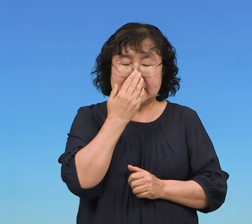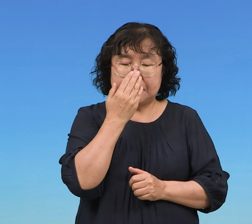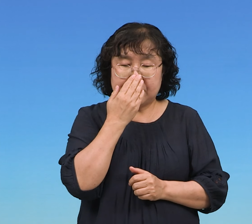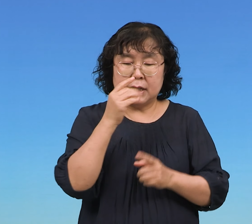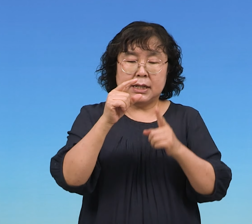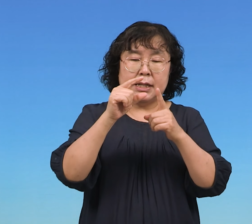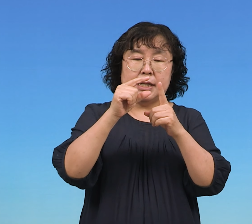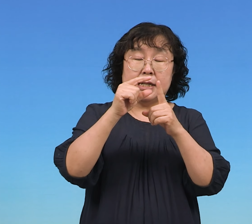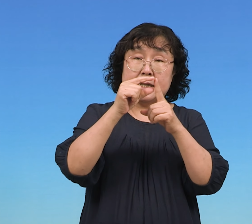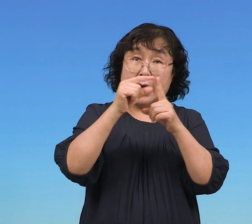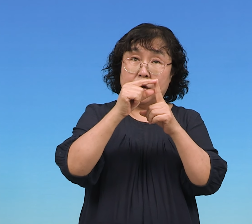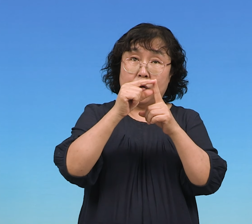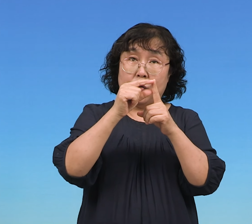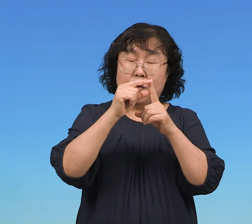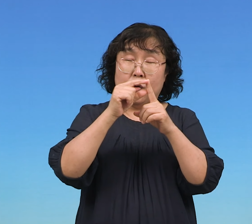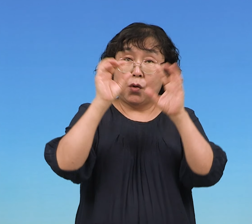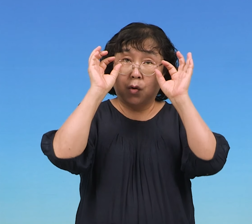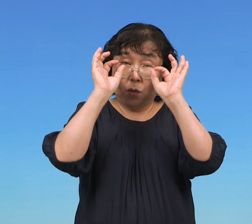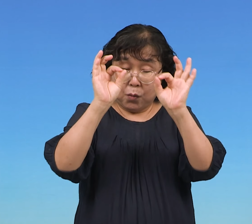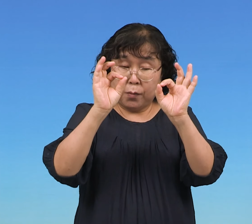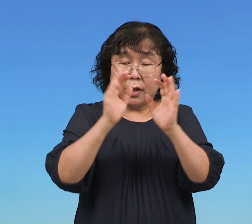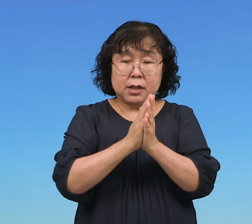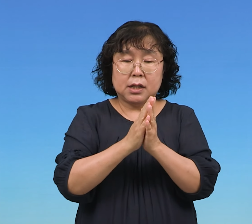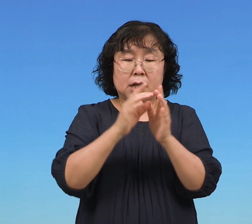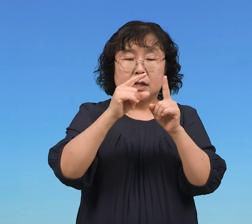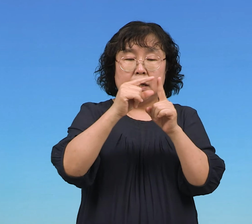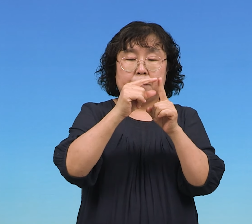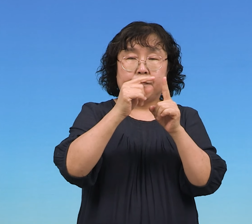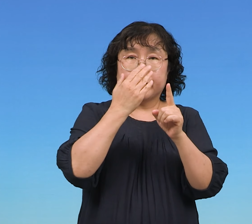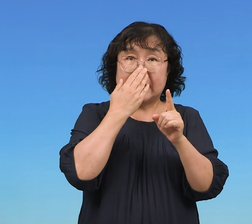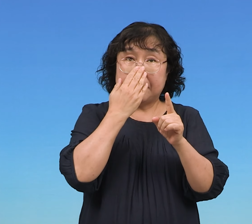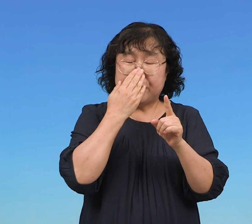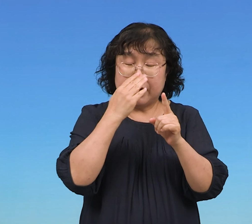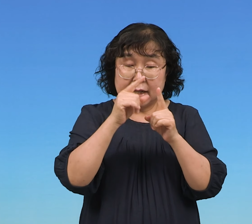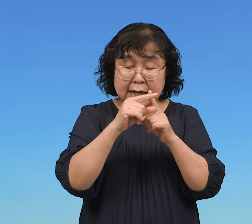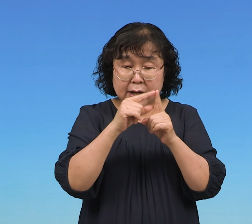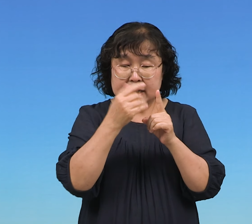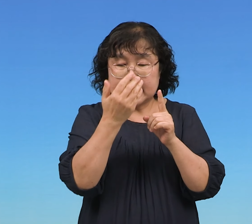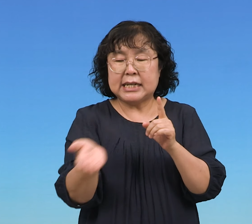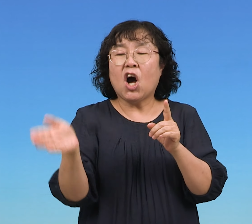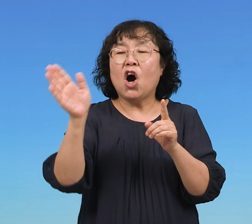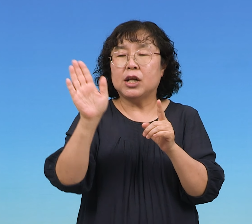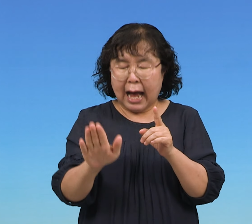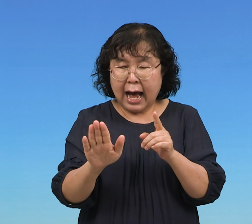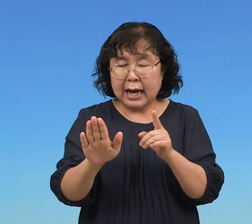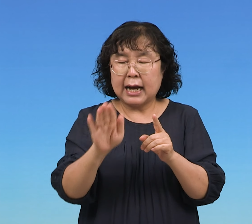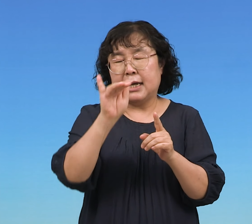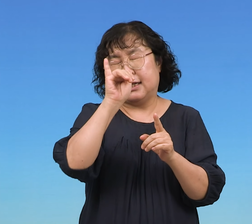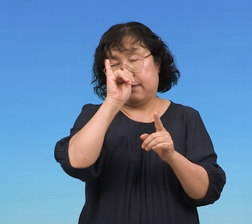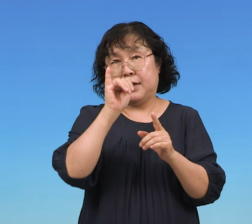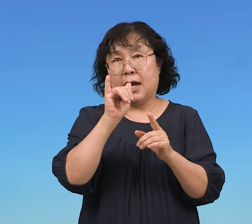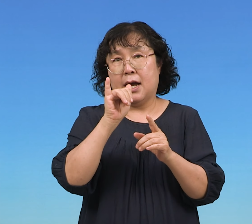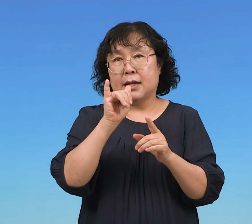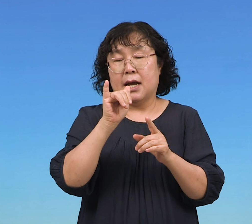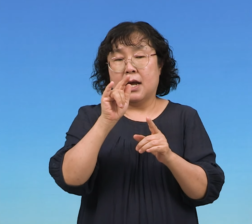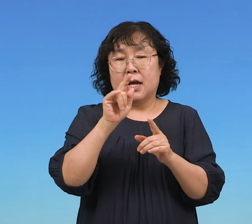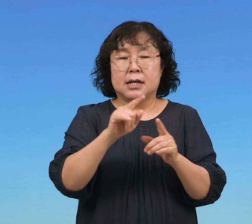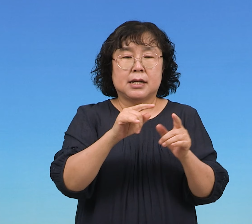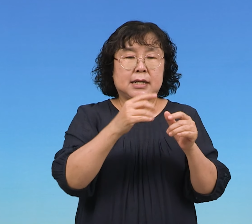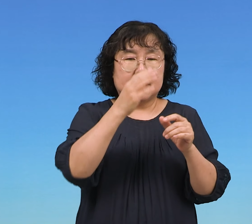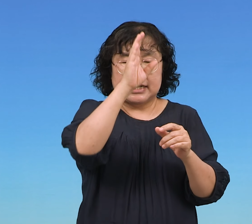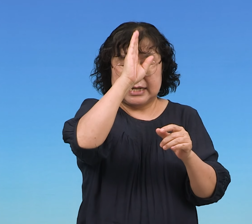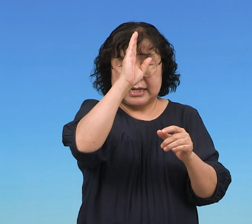이게 히브리어로 보면은 이게 그러나라는 접속사가 있습니다. 그래서 이걸 원어에 가깝게 읽으시려면 그는